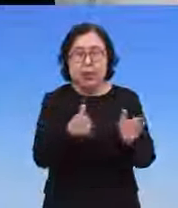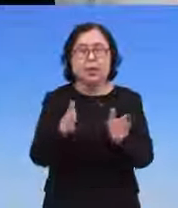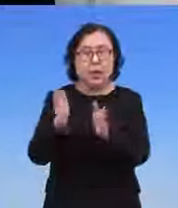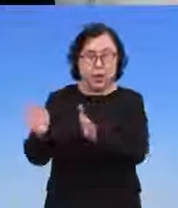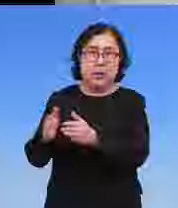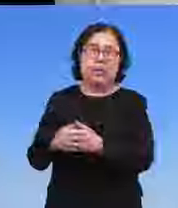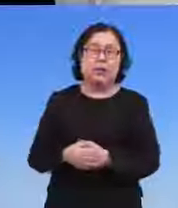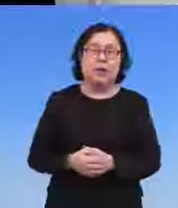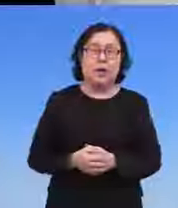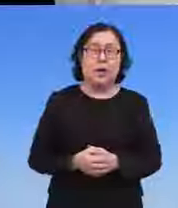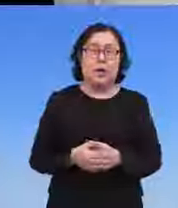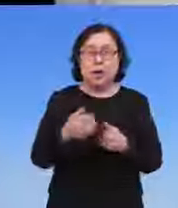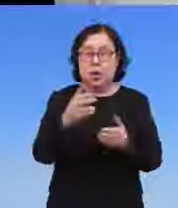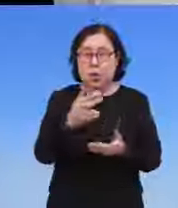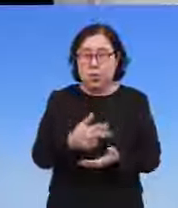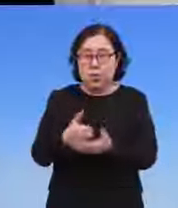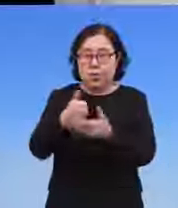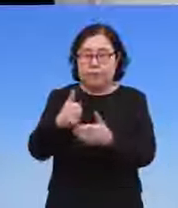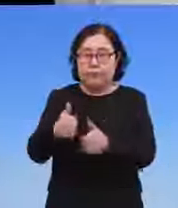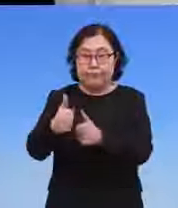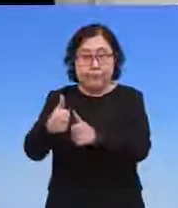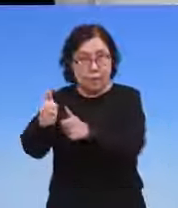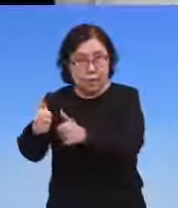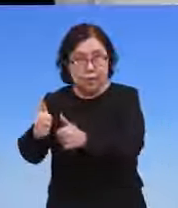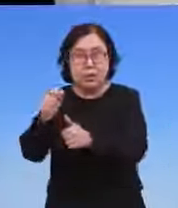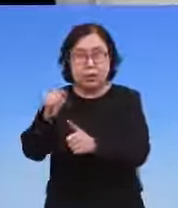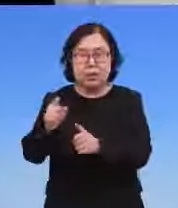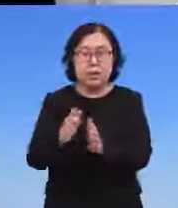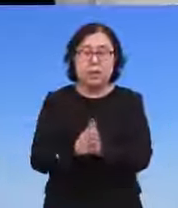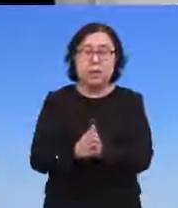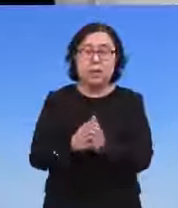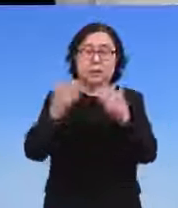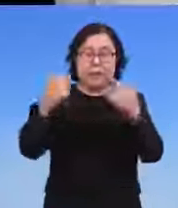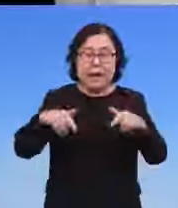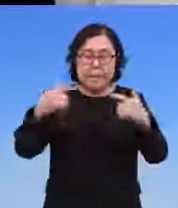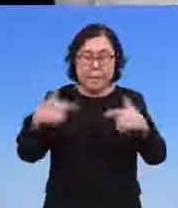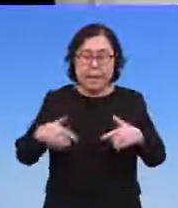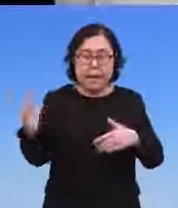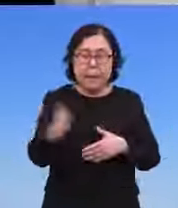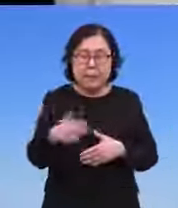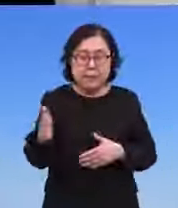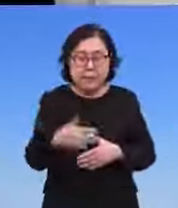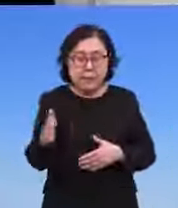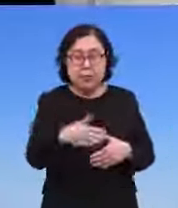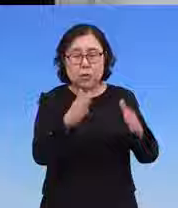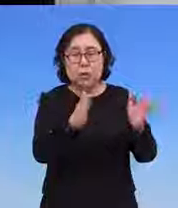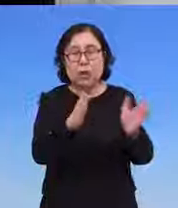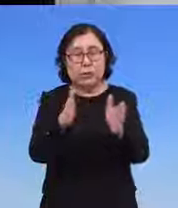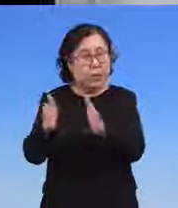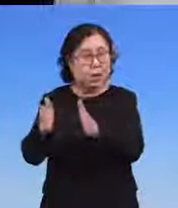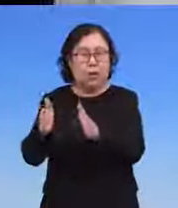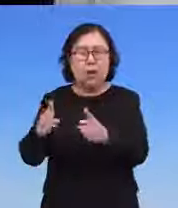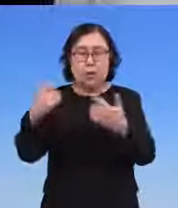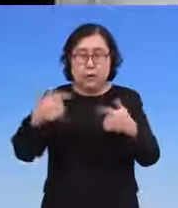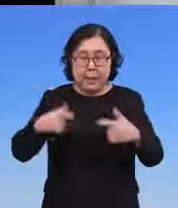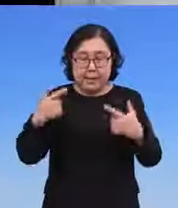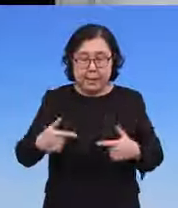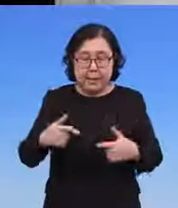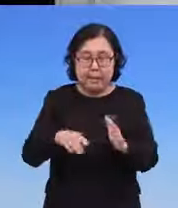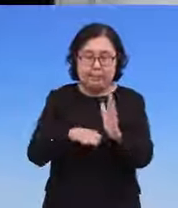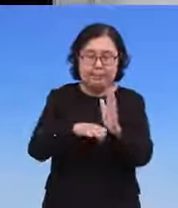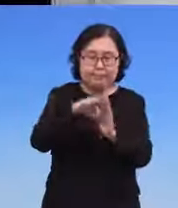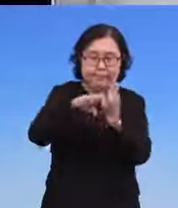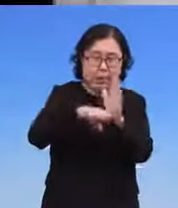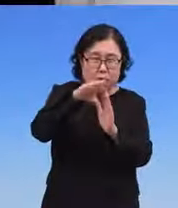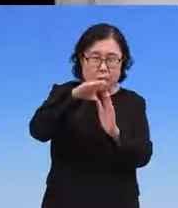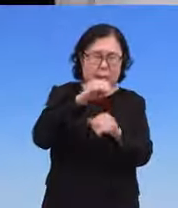과정이어야 합니다. 주님을 따른다는 것은 날마다 비우는 과정이어야 합니다. 날마다 채우기만